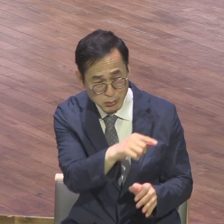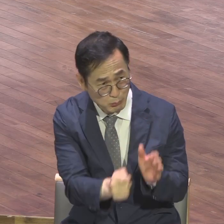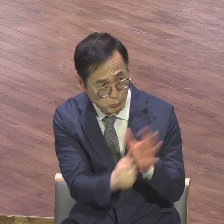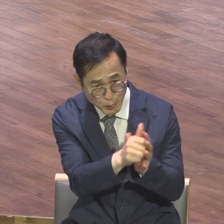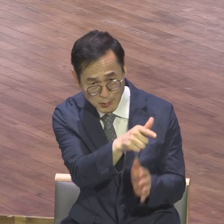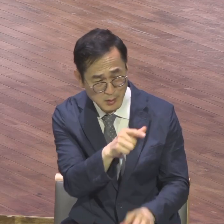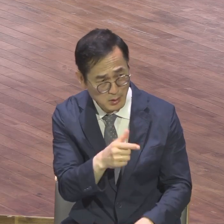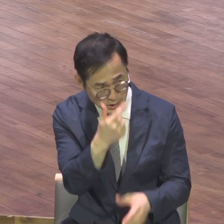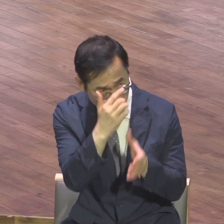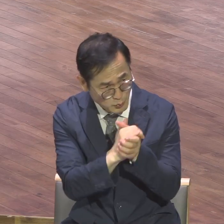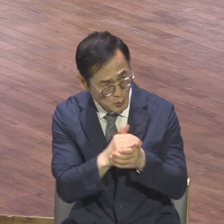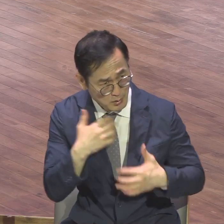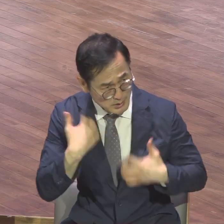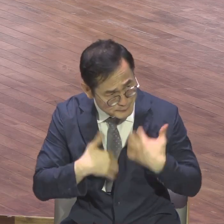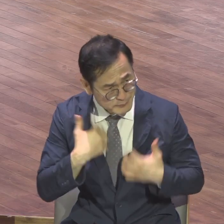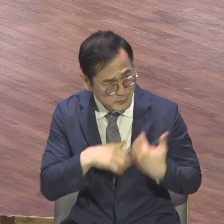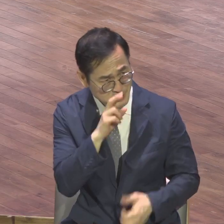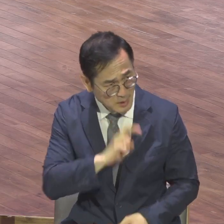되는 거지요.